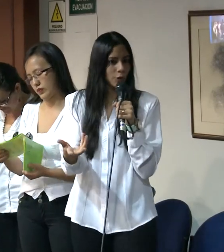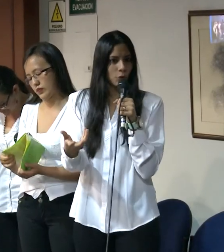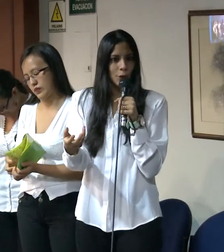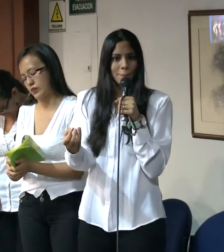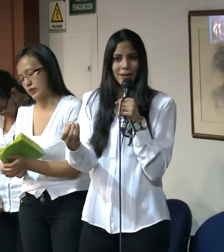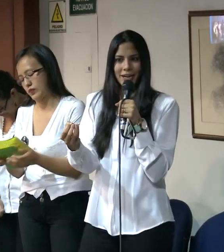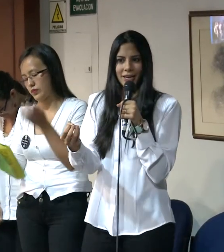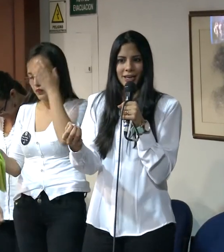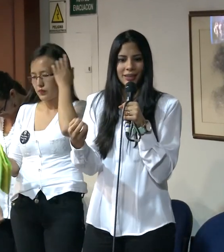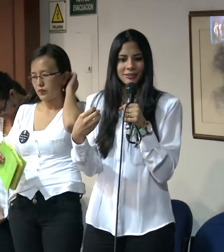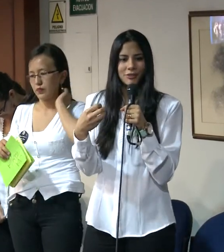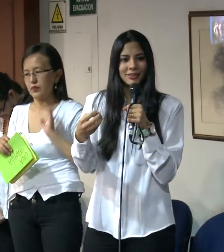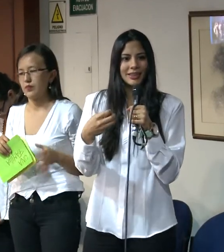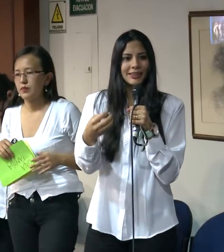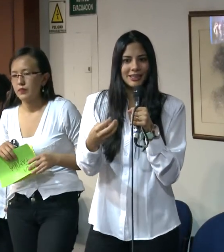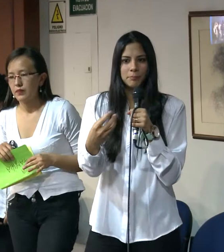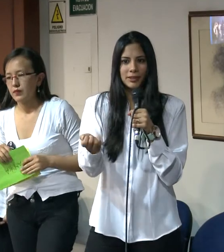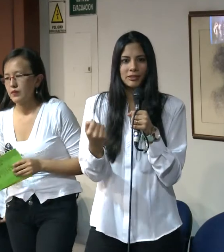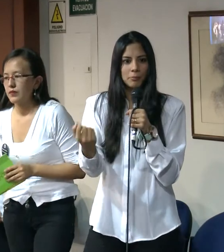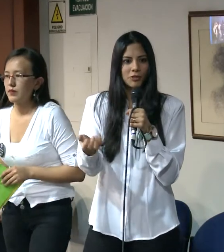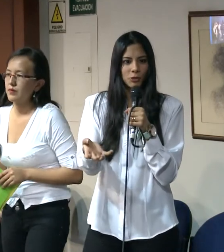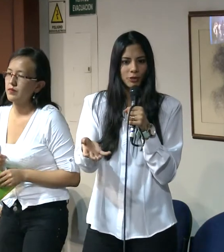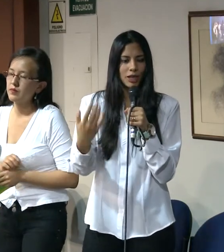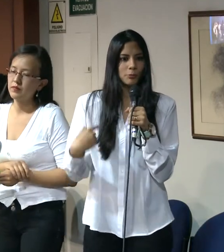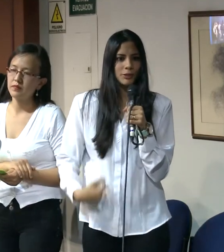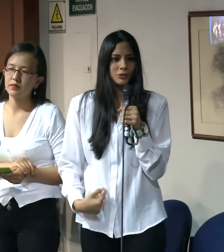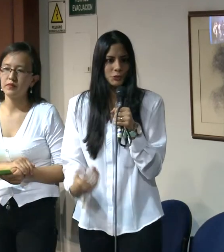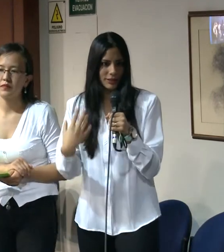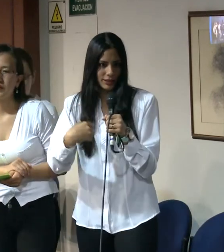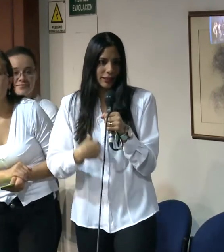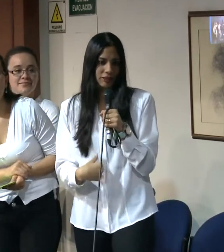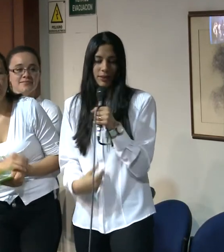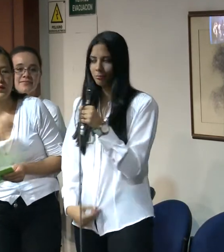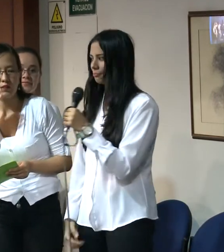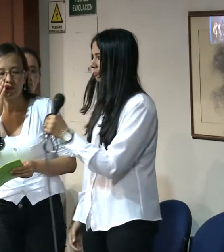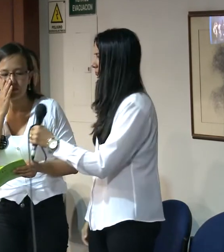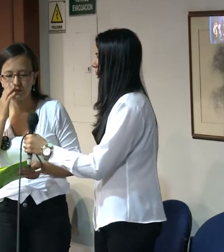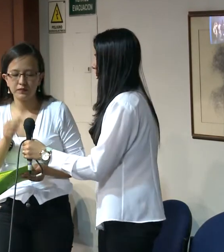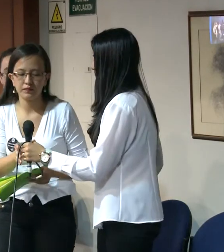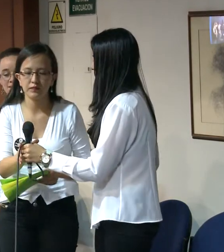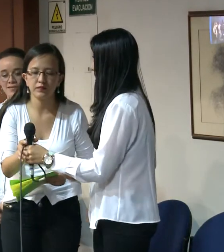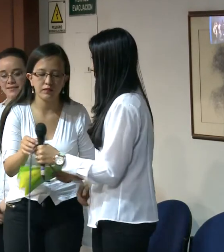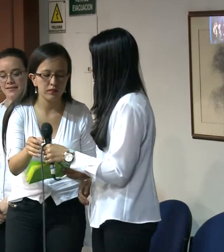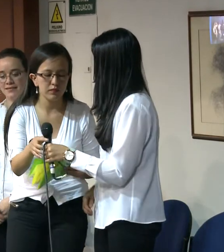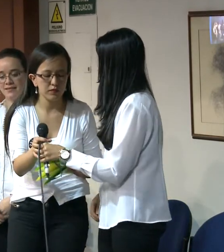pues bueno para así facilitar esa participación de la población a la actividad.